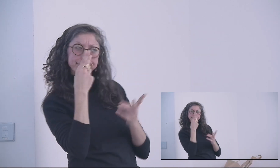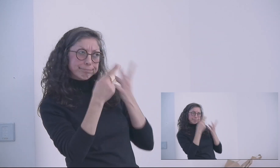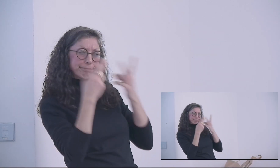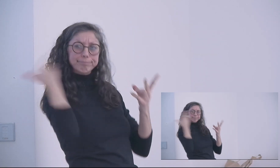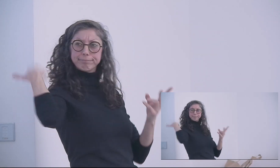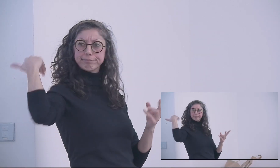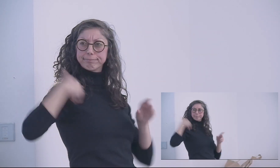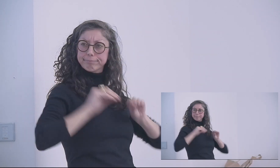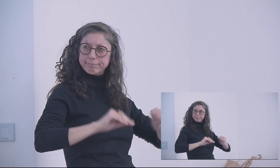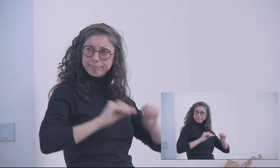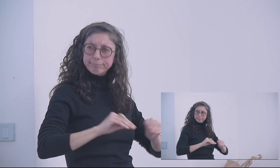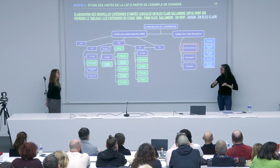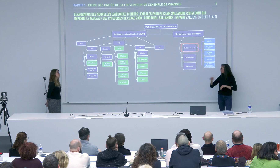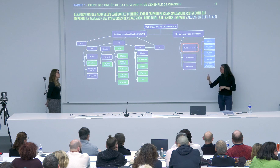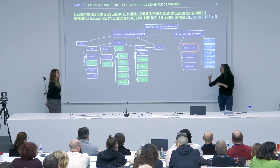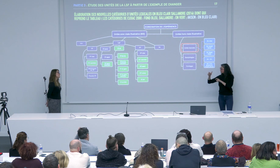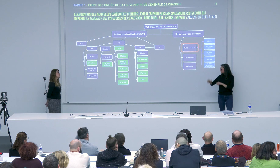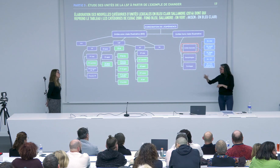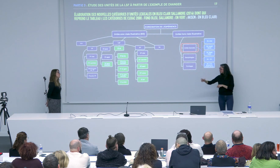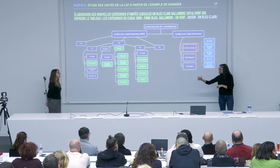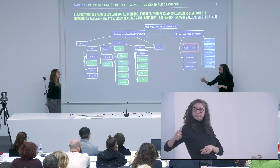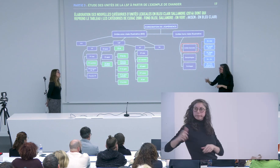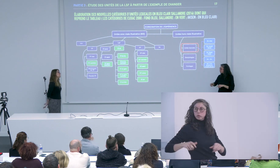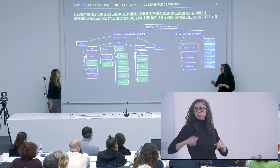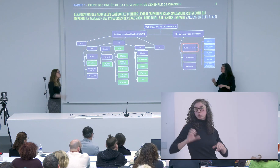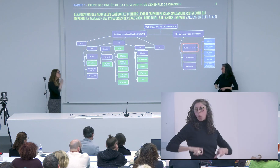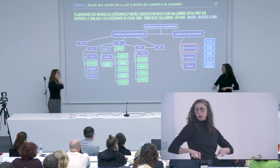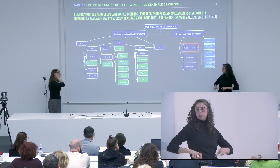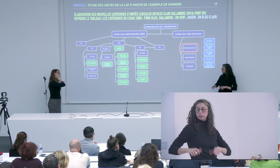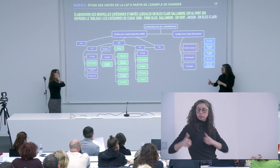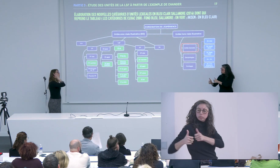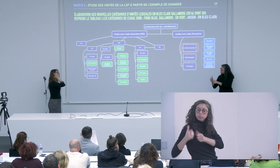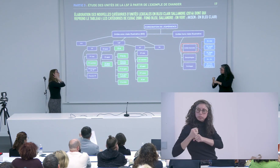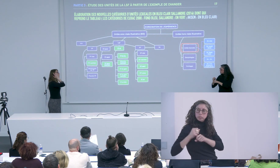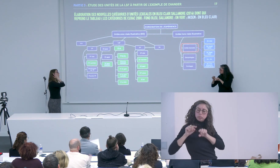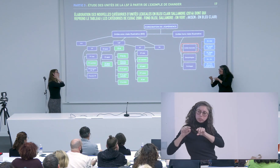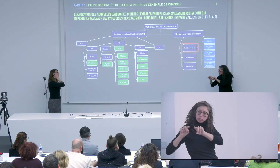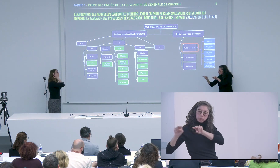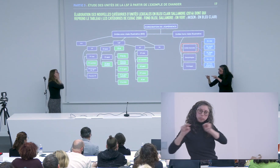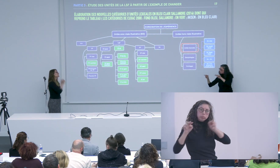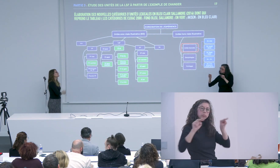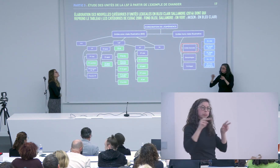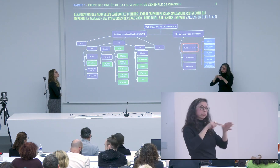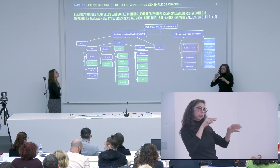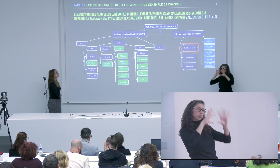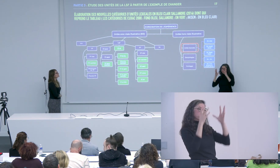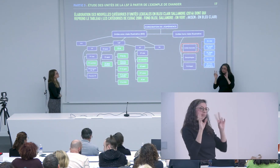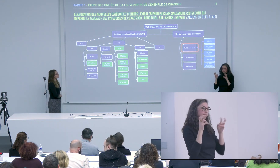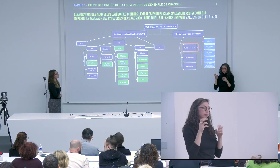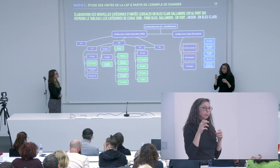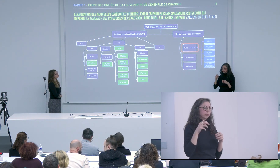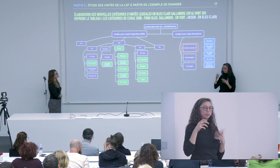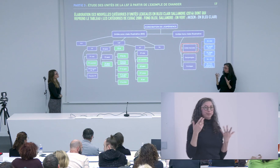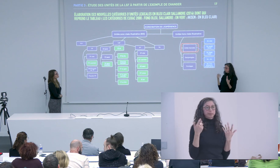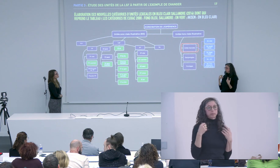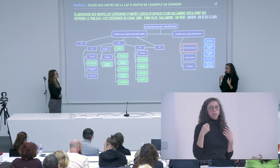de ce que j'ai pu observer de personnes des enseignants là justement collègues qui donnaient des cours